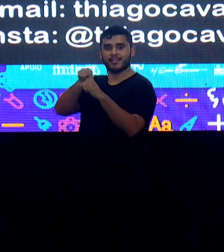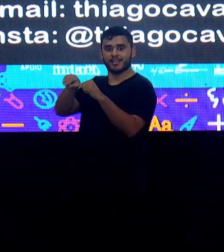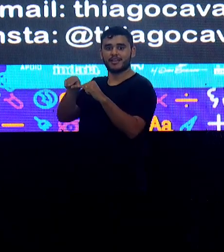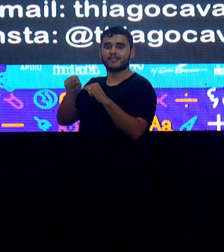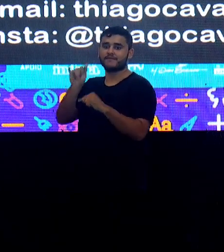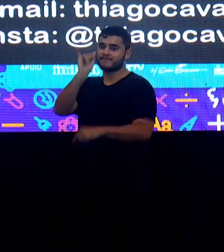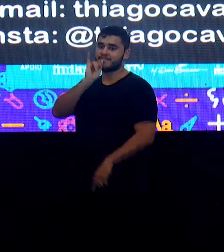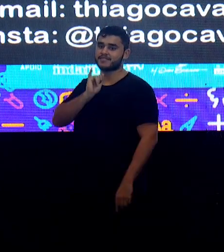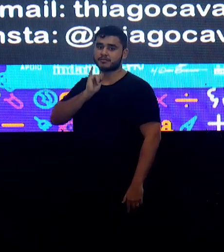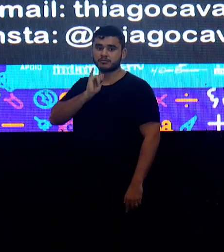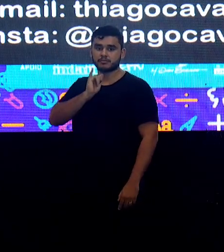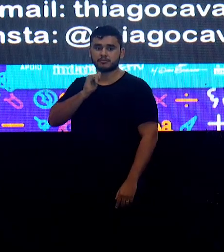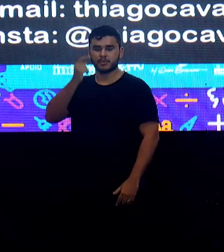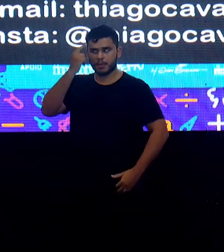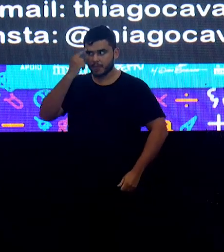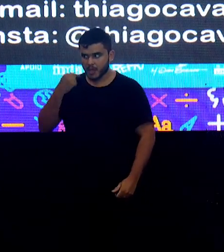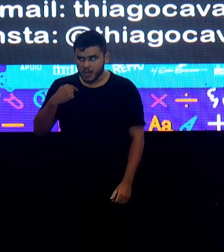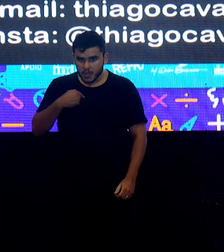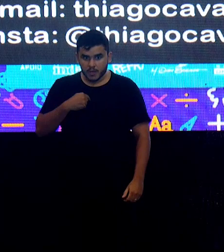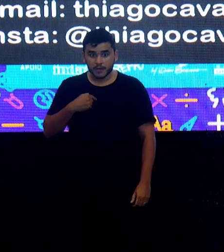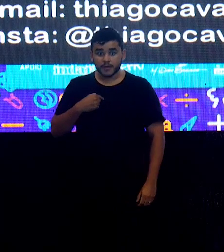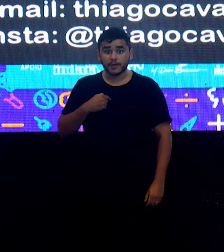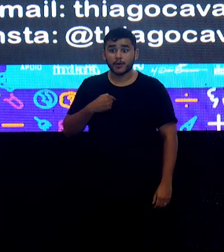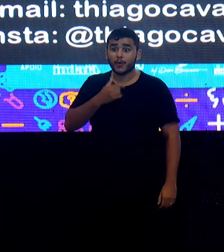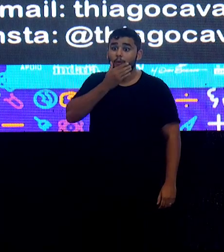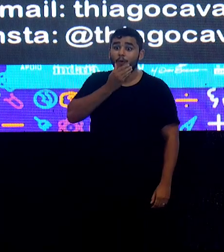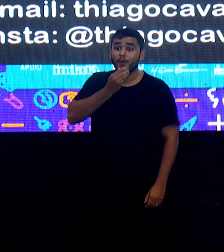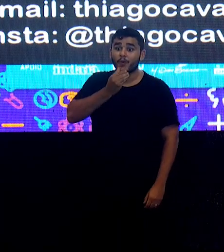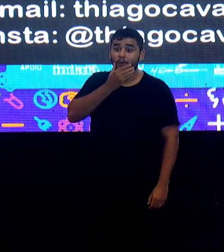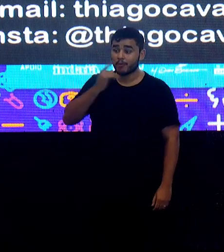outro a assinar com E. Mas quem levou X foi o com E, viu?